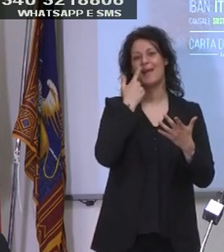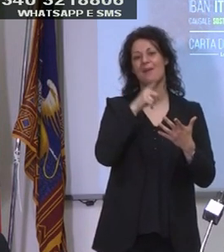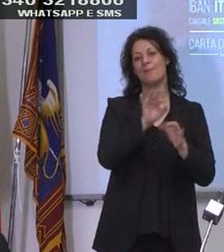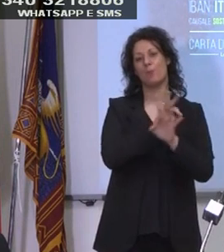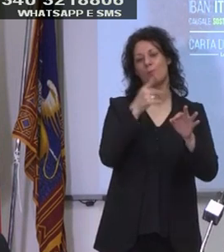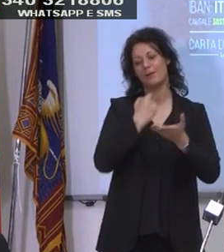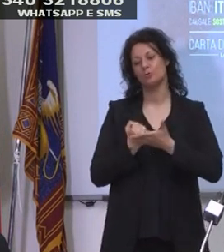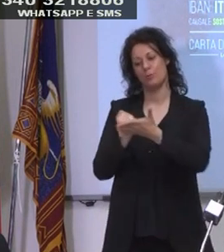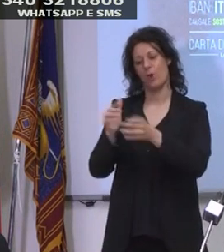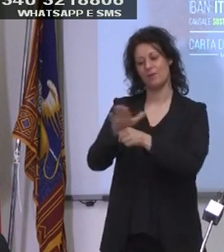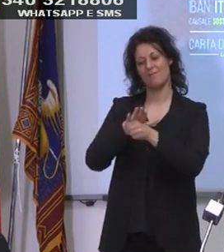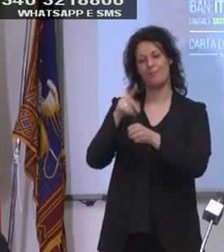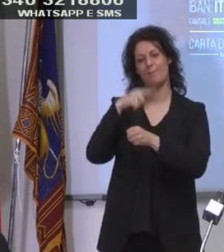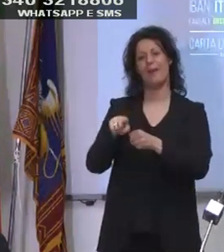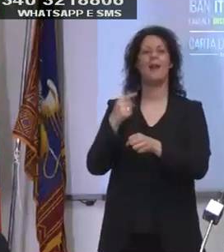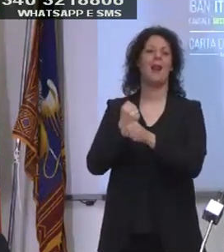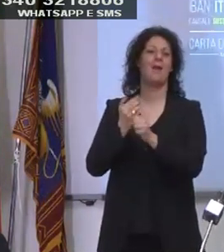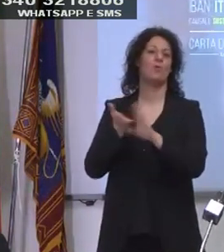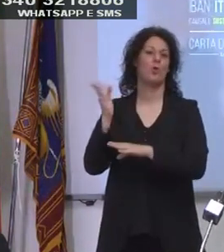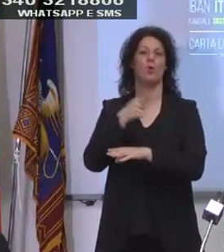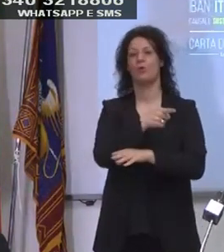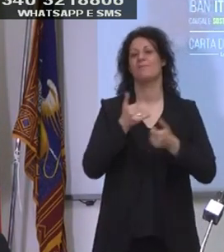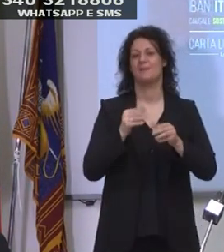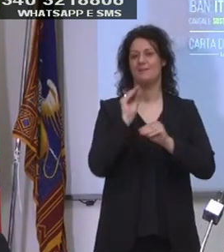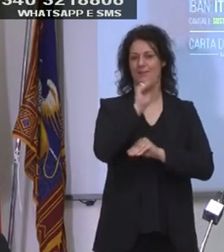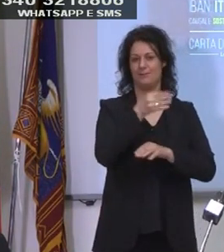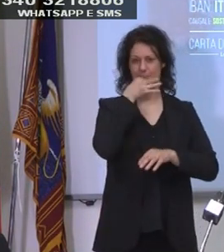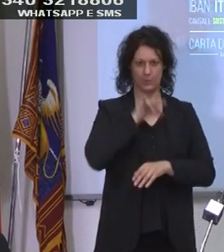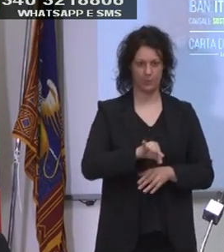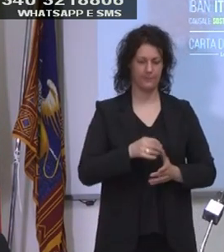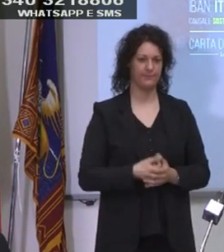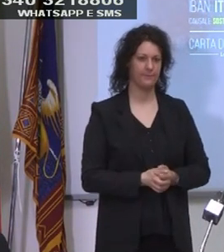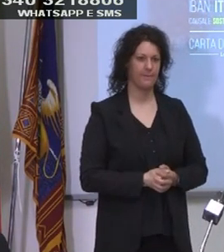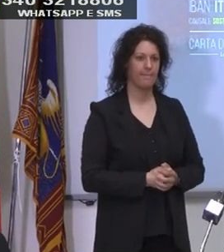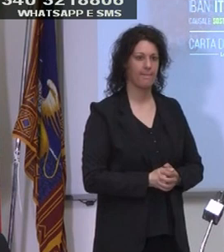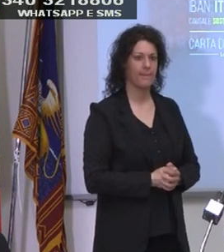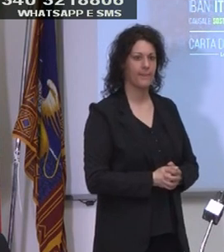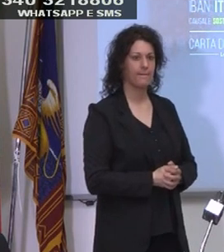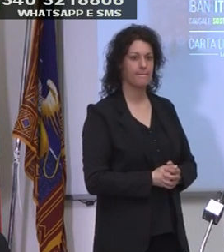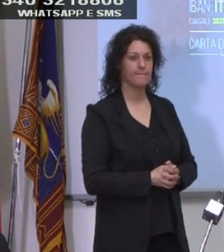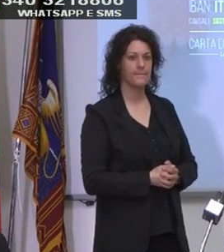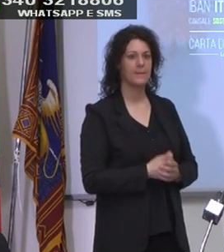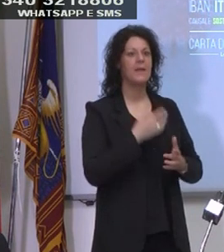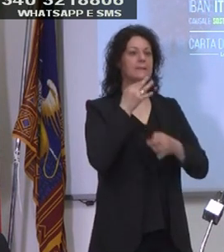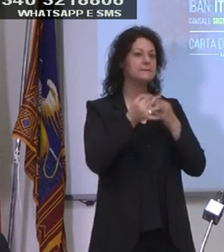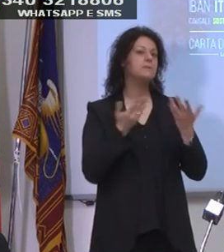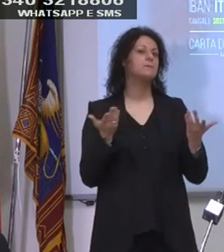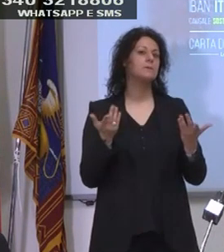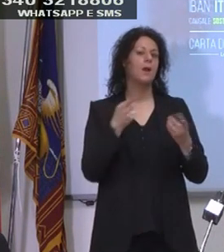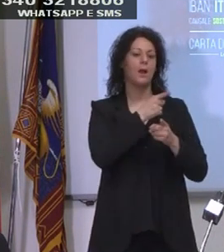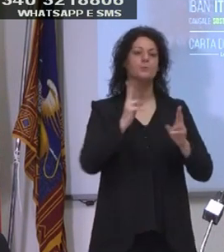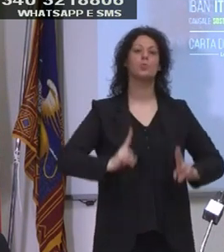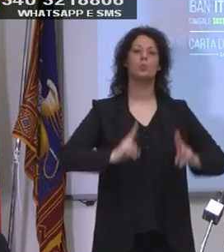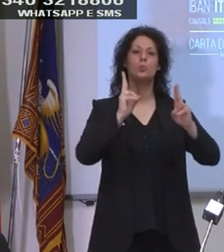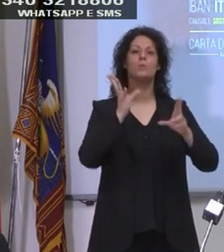famiglia, conciliazione dei tempi di lavoro. Certo, però con lo stesso personale che c'era in organico certo. E che fa altre attività, intendo certo, ovviamente. Saranno poi le